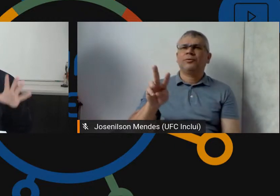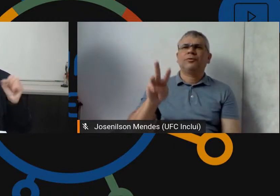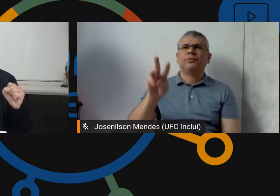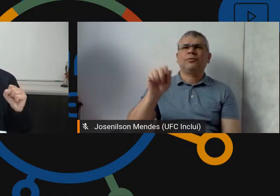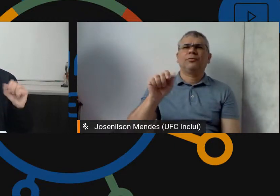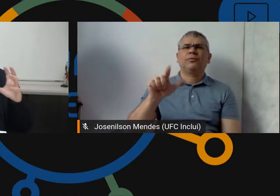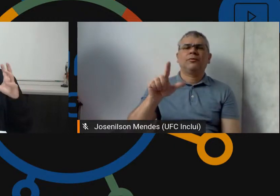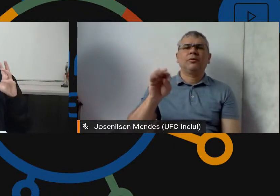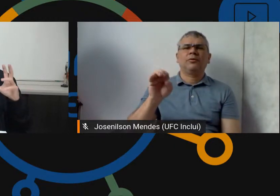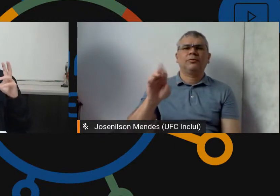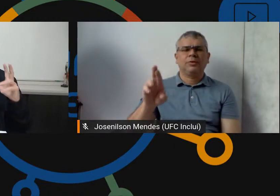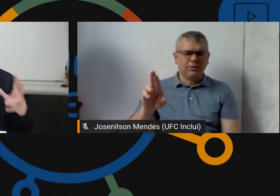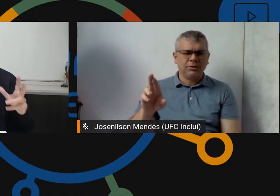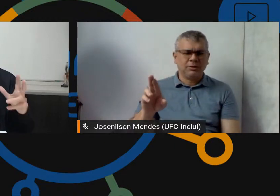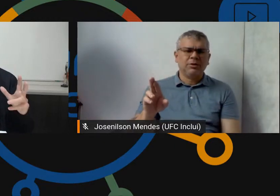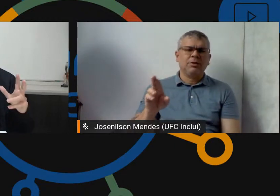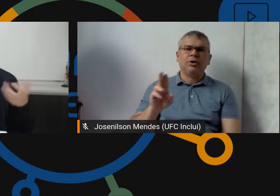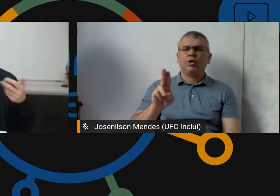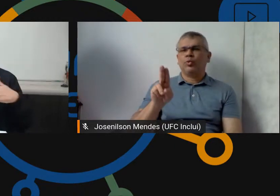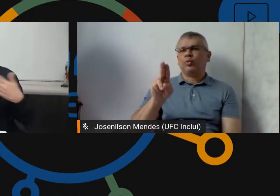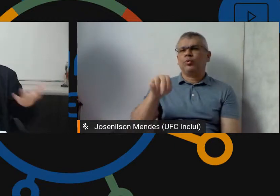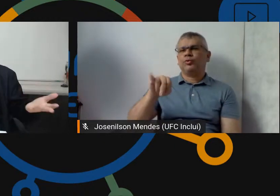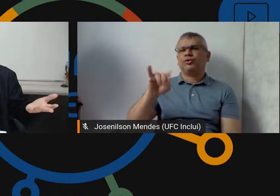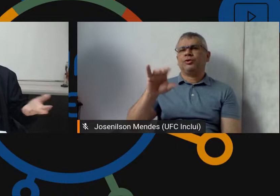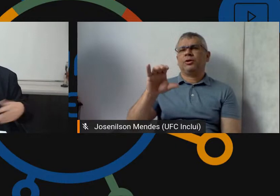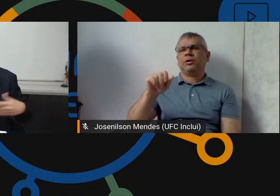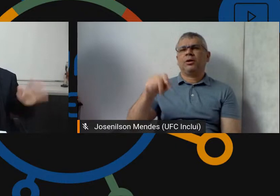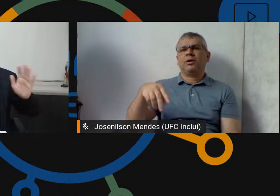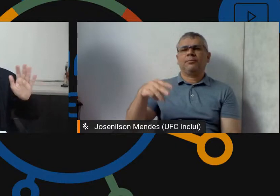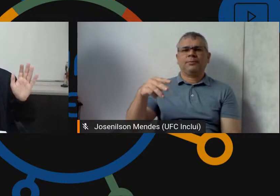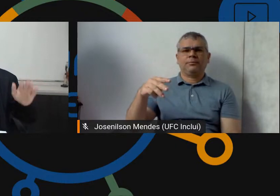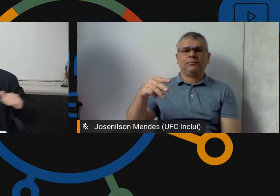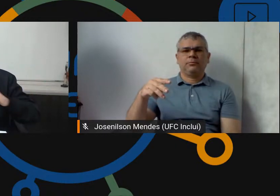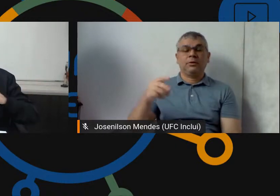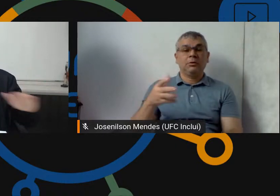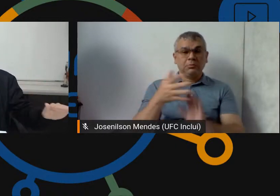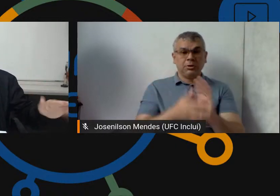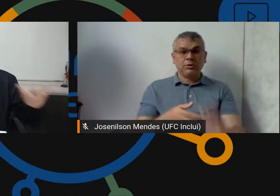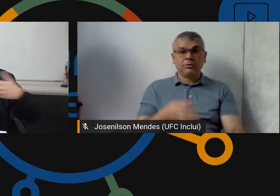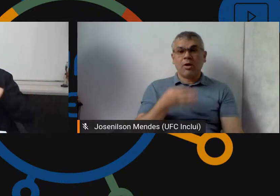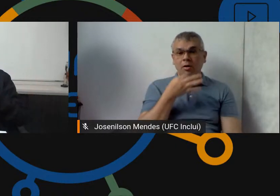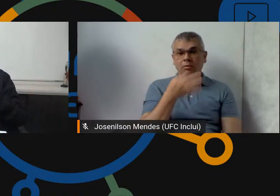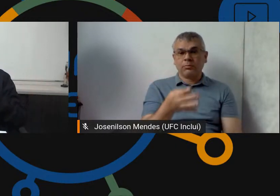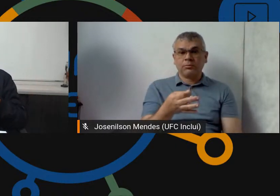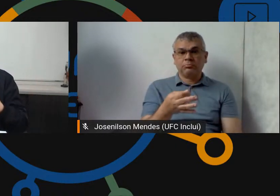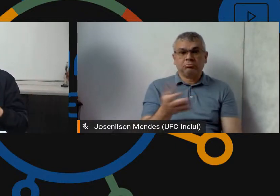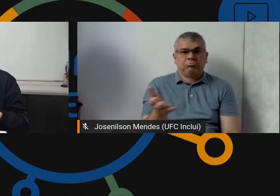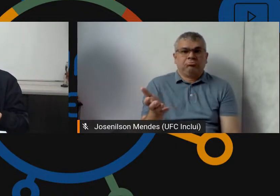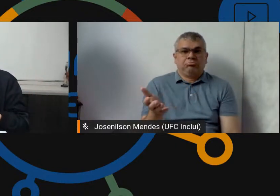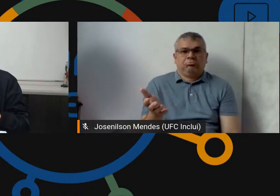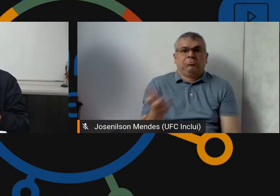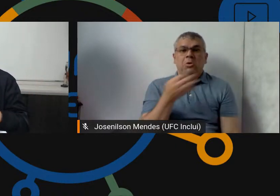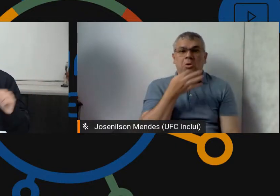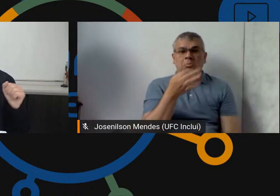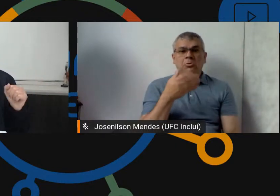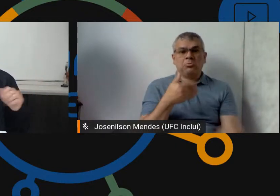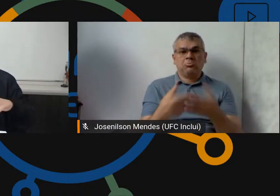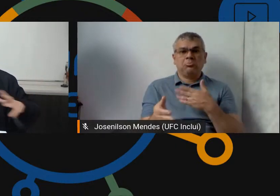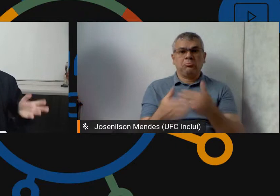fala assim, um texto opinativo é a tua opinião. Opinião todo mundo pode ter, qualquer idiota tem, eu como idiota também tenho,